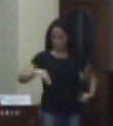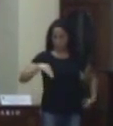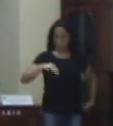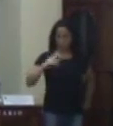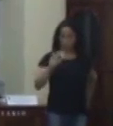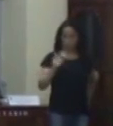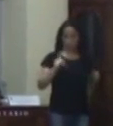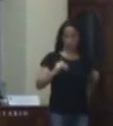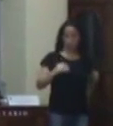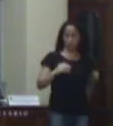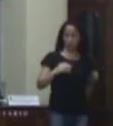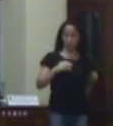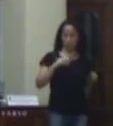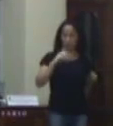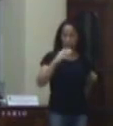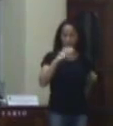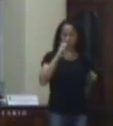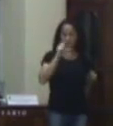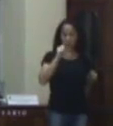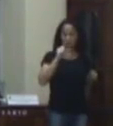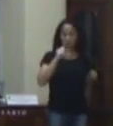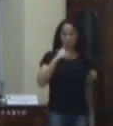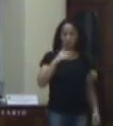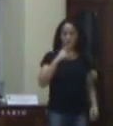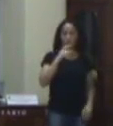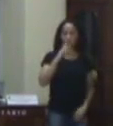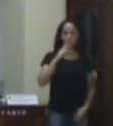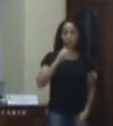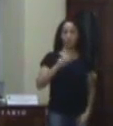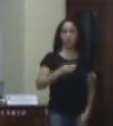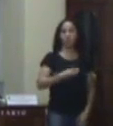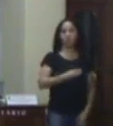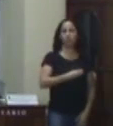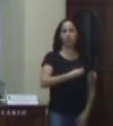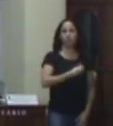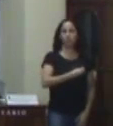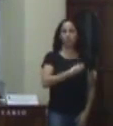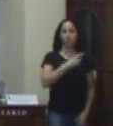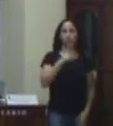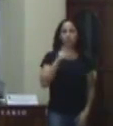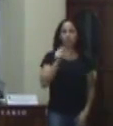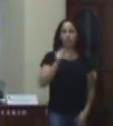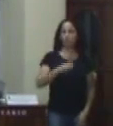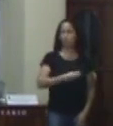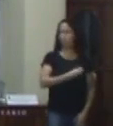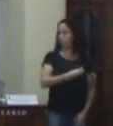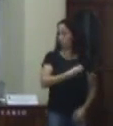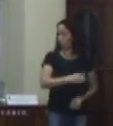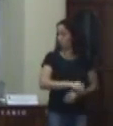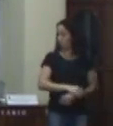Michele, Celcinho, Pedro, professor Rafael, Saulo presente, Silvio Graça.